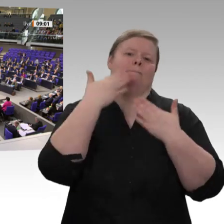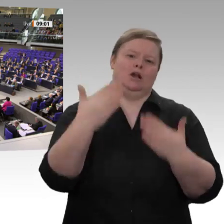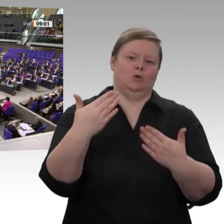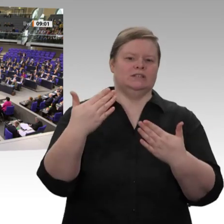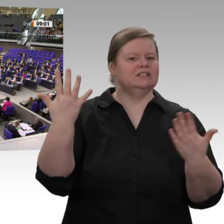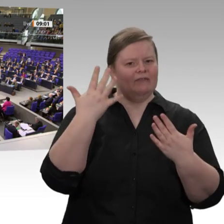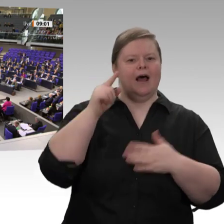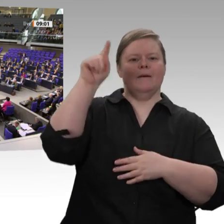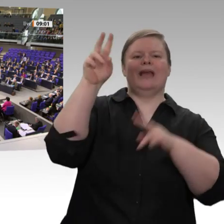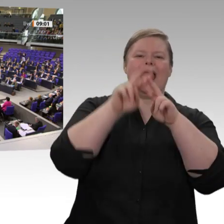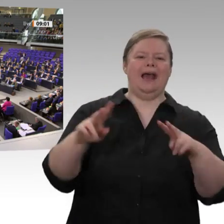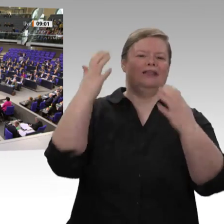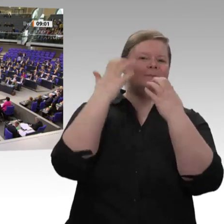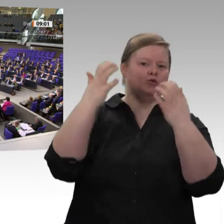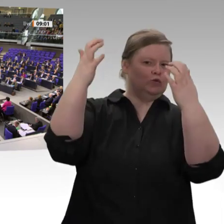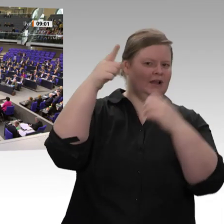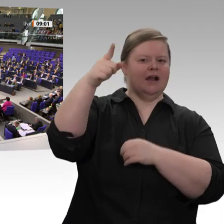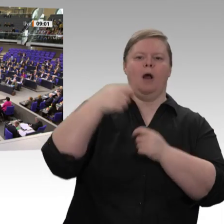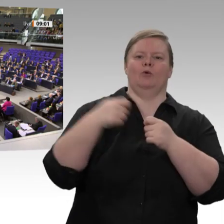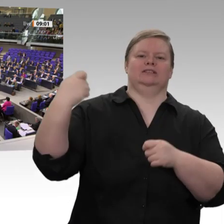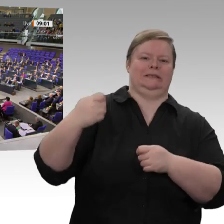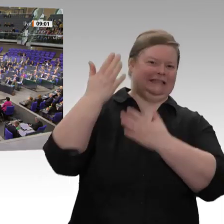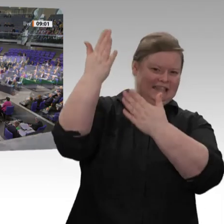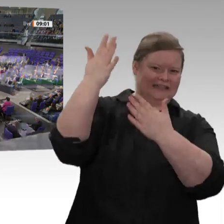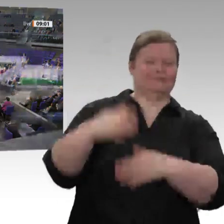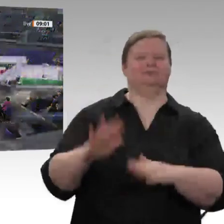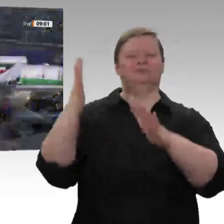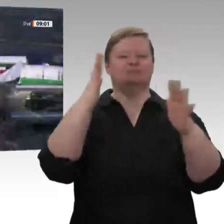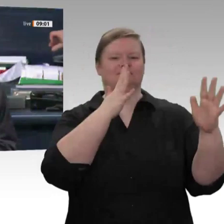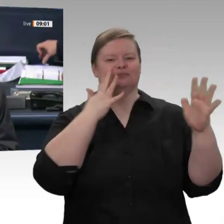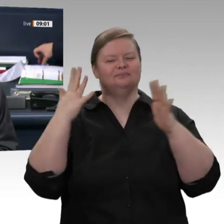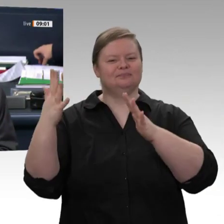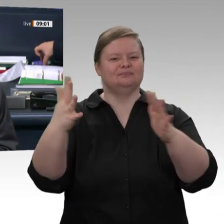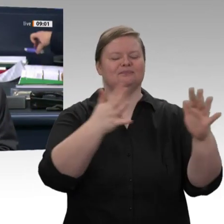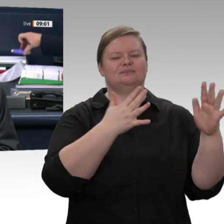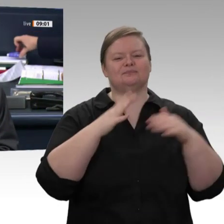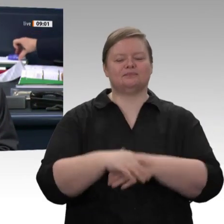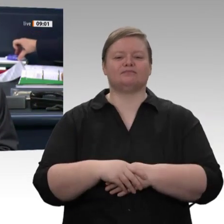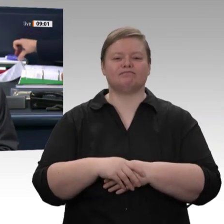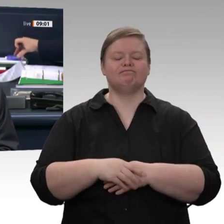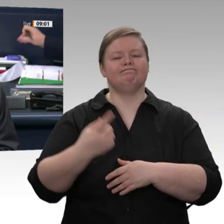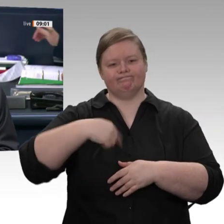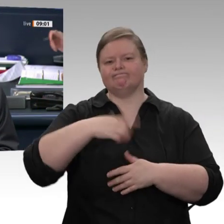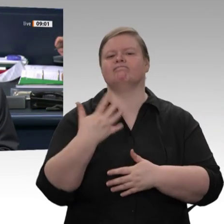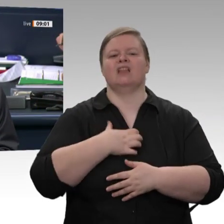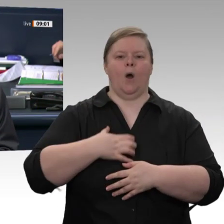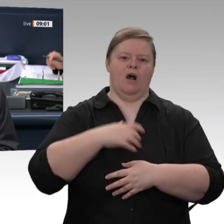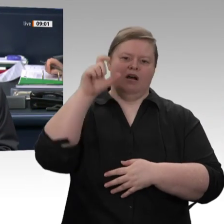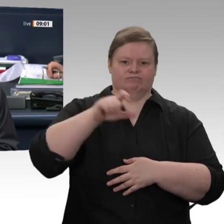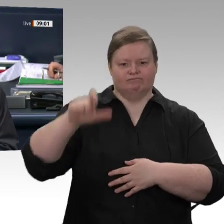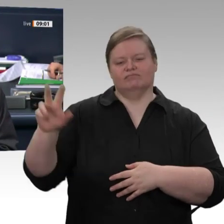Hashemi, Mercedes Kiapaç, Hamza Kenan Kurtovic, Willi Viorel